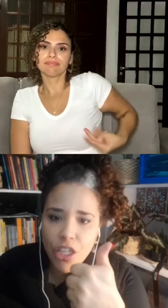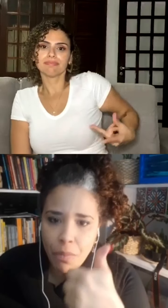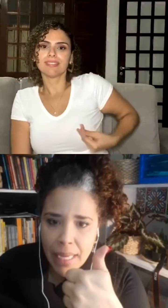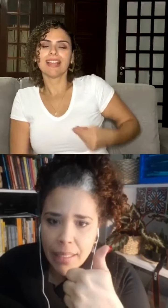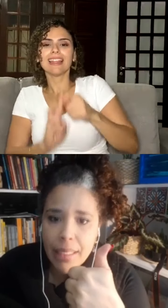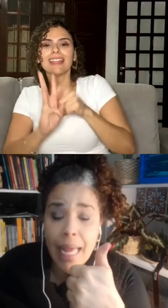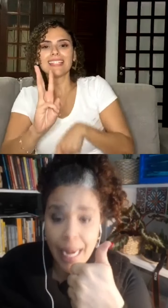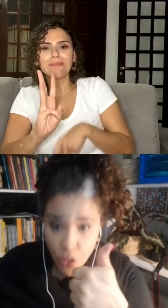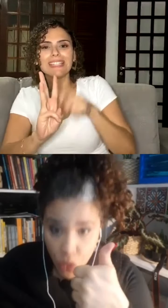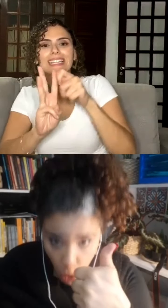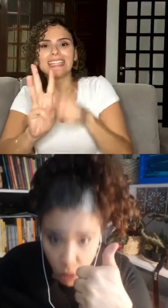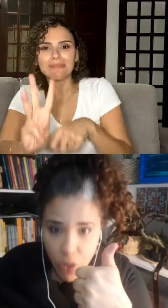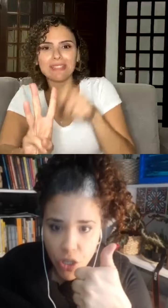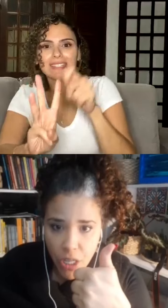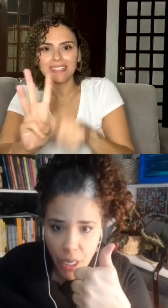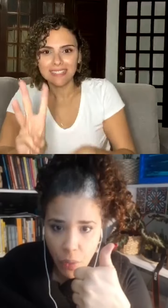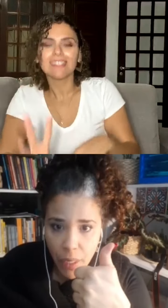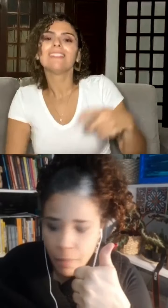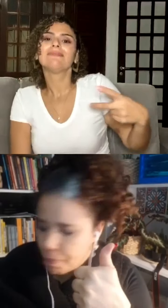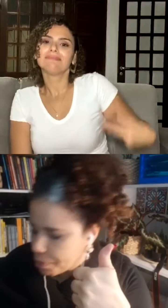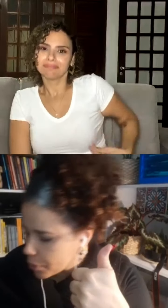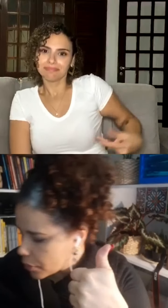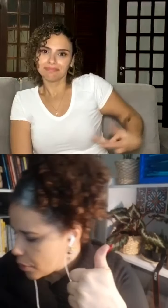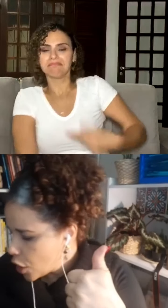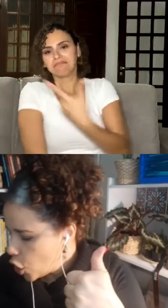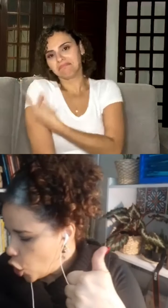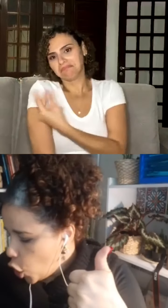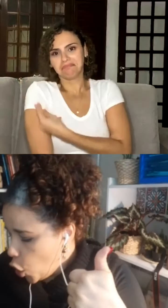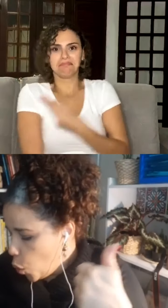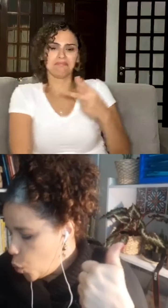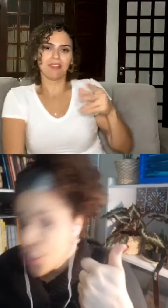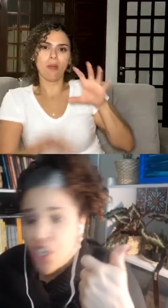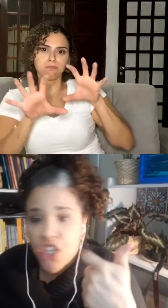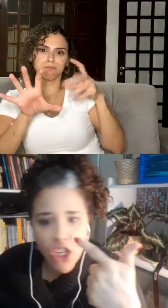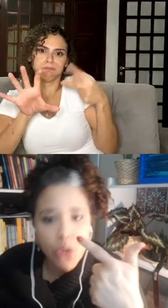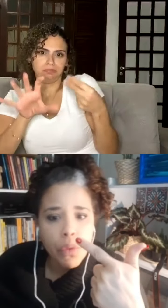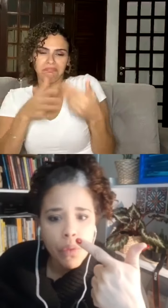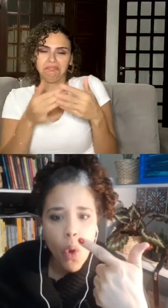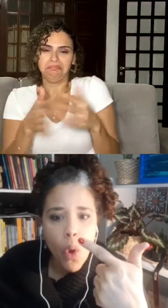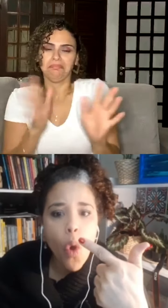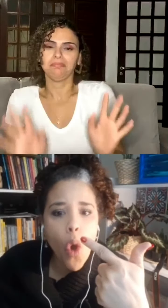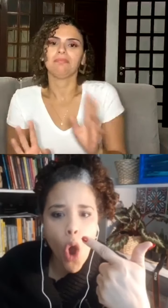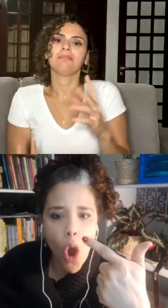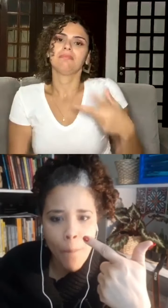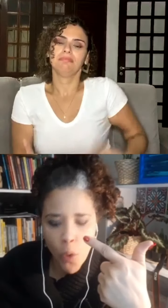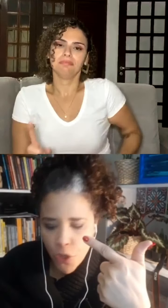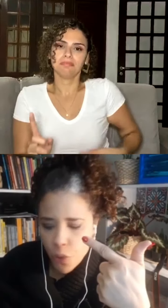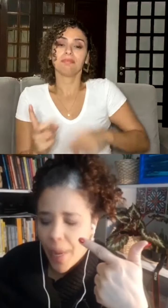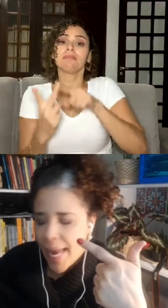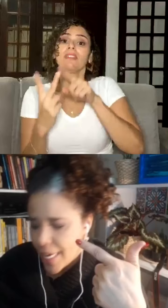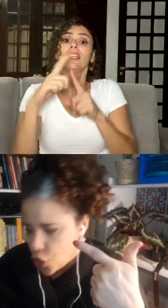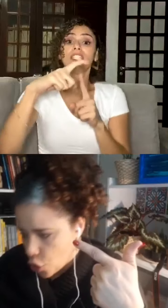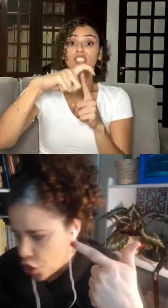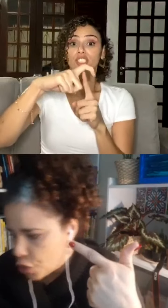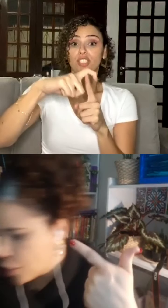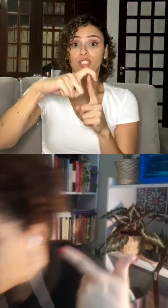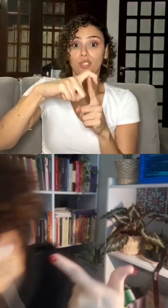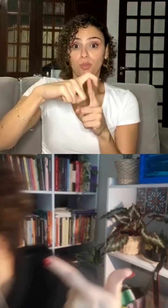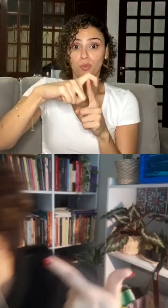3 meses, ele é só de progesterona. O DIU com hormônio, ele é só